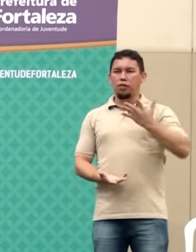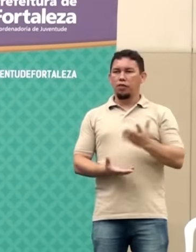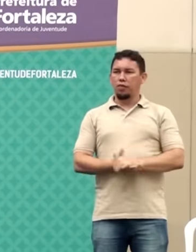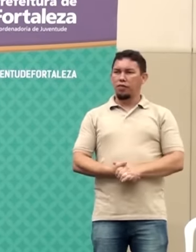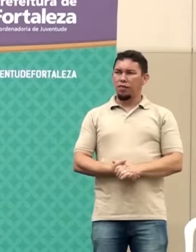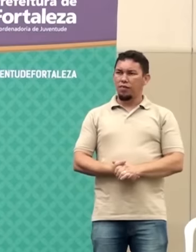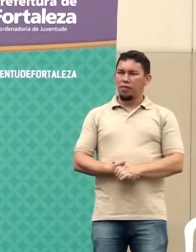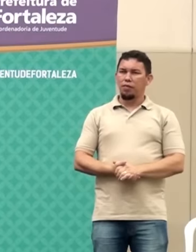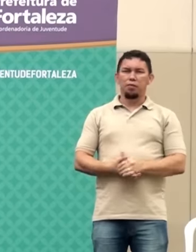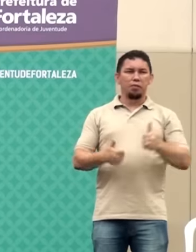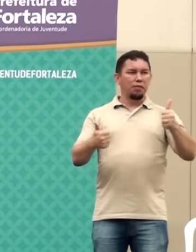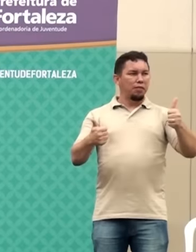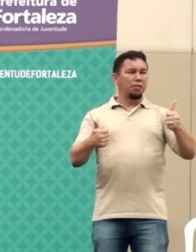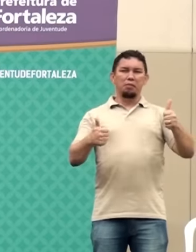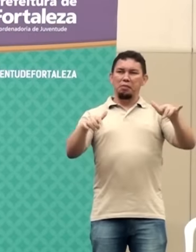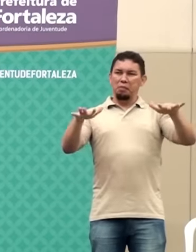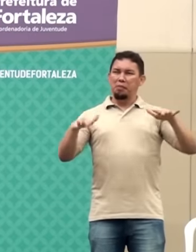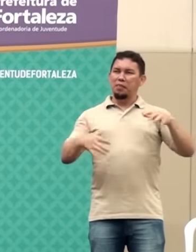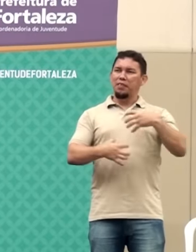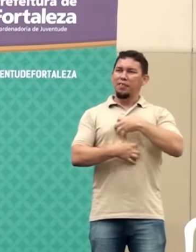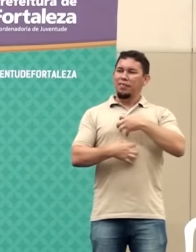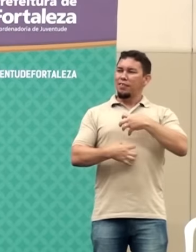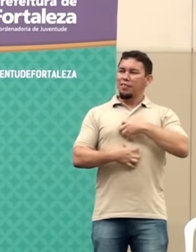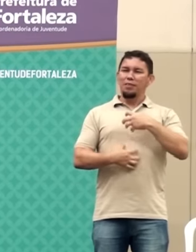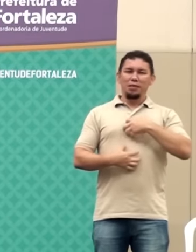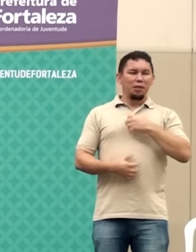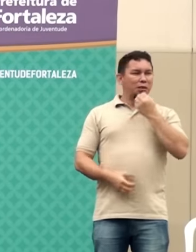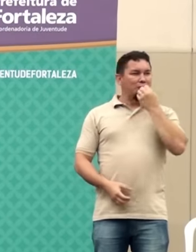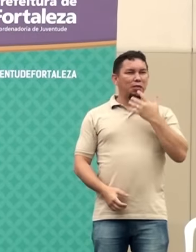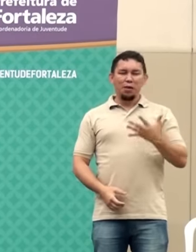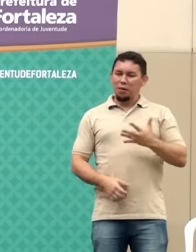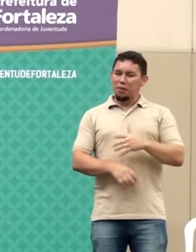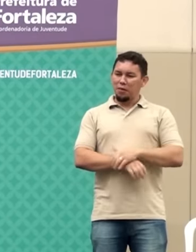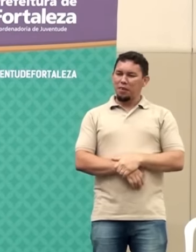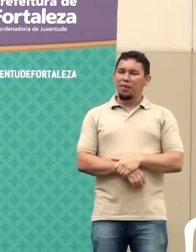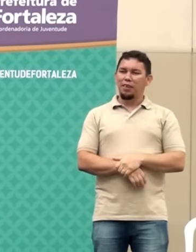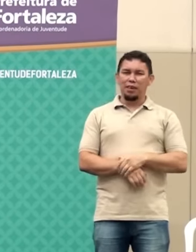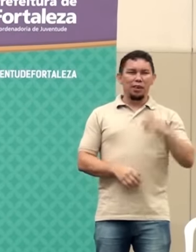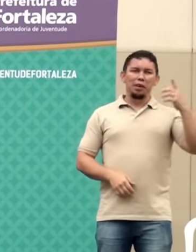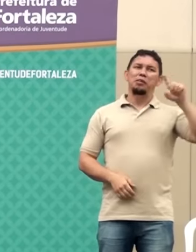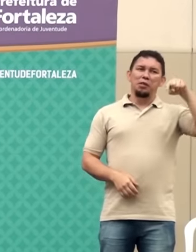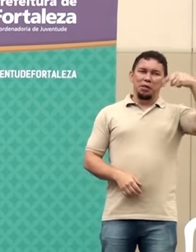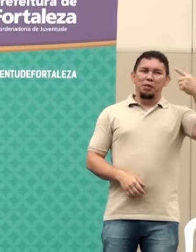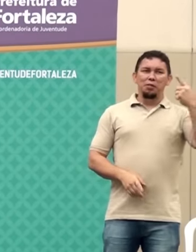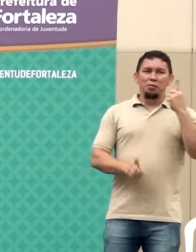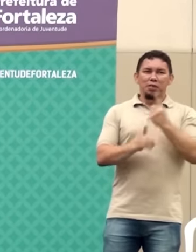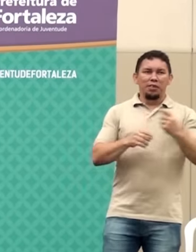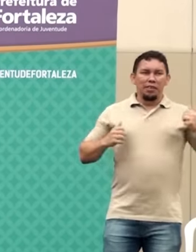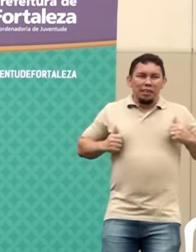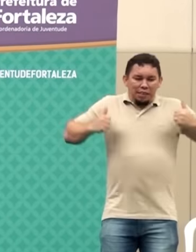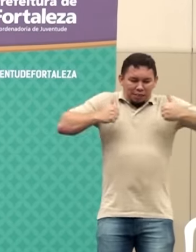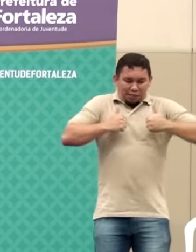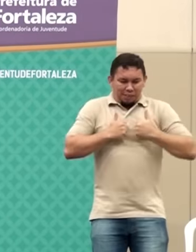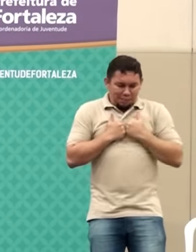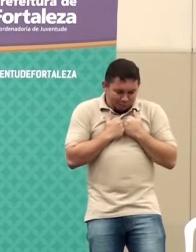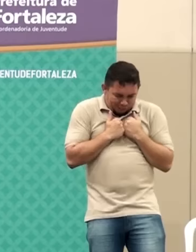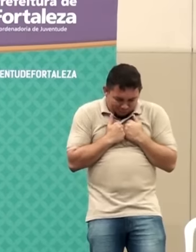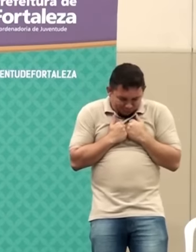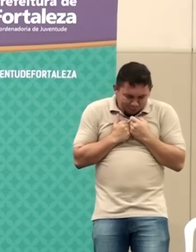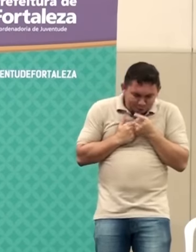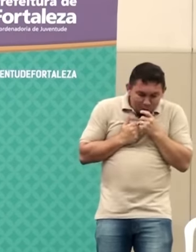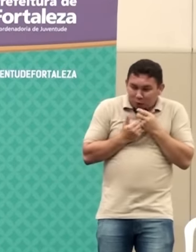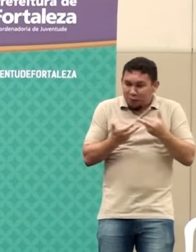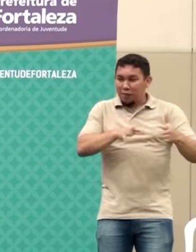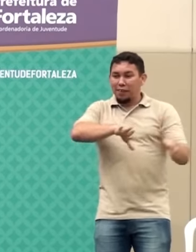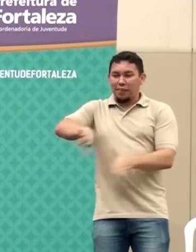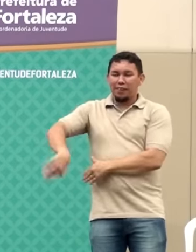Eu gostei do clima aqui, viu? O clima aqui tá bom, viu? Daqui a pouco, da próxima vez, acho que eu venho de agasalho aqui, que o clima tá bem agradável, né? Bom, gente,